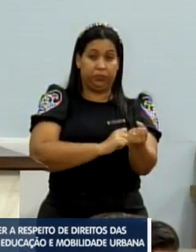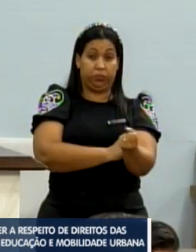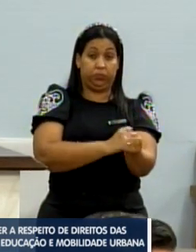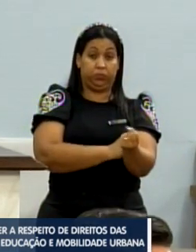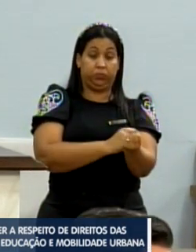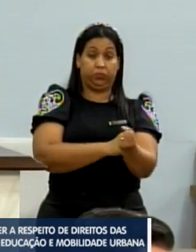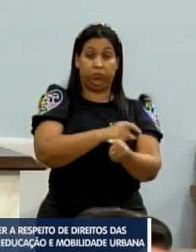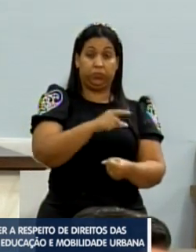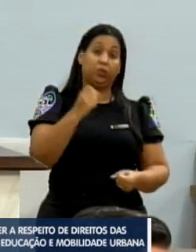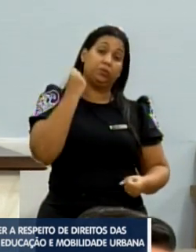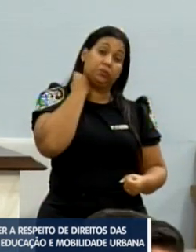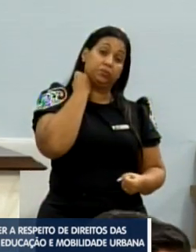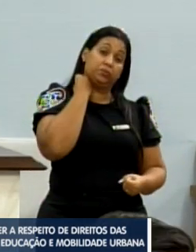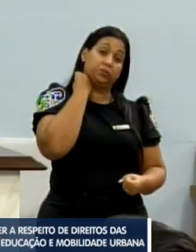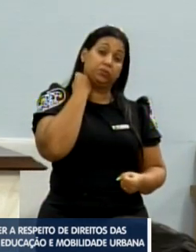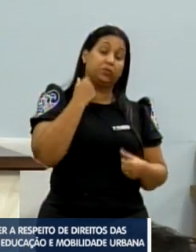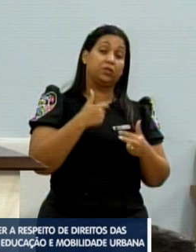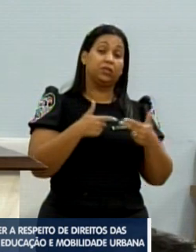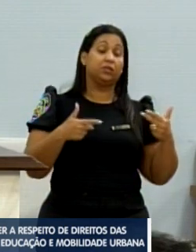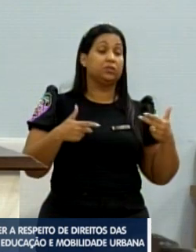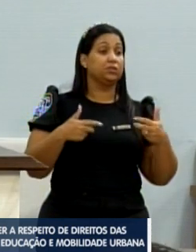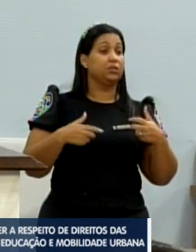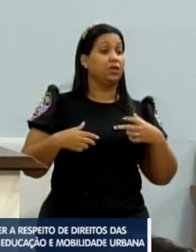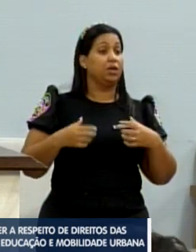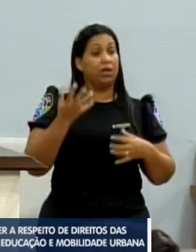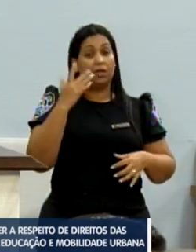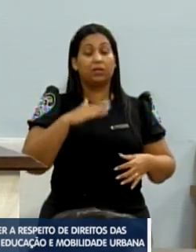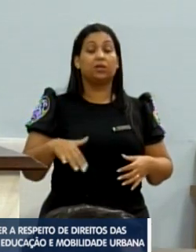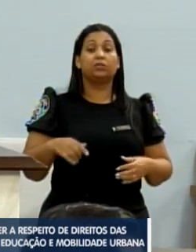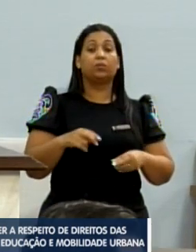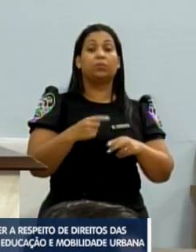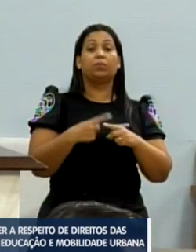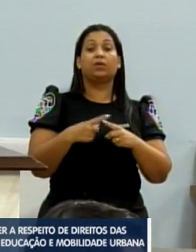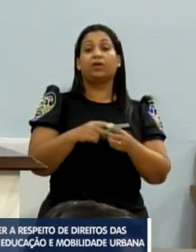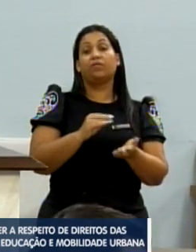que as crianças muitas vezes se mutilam por falta do medicamento.